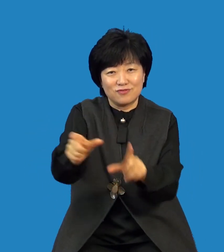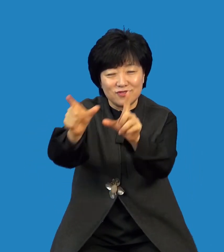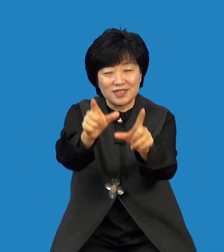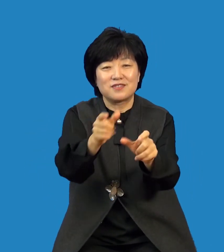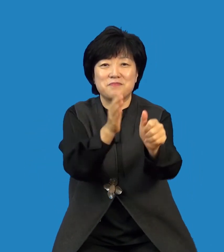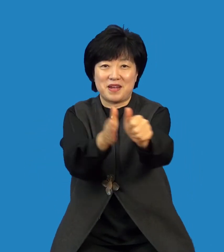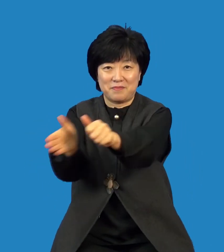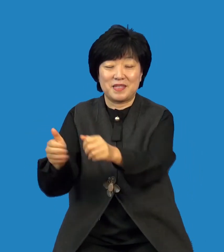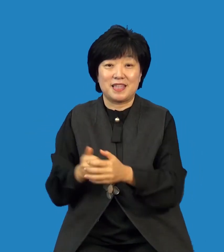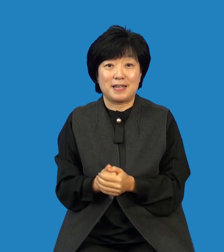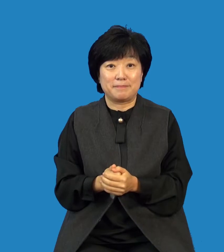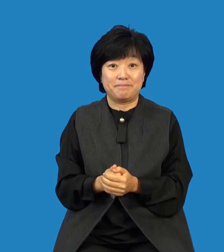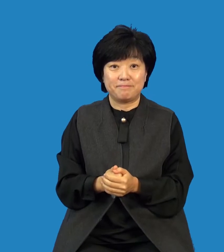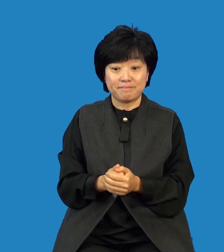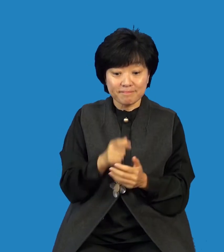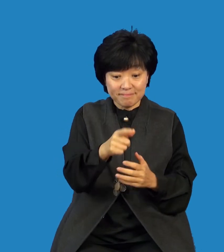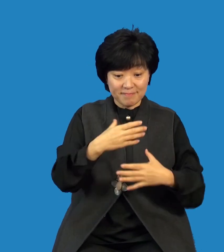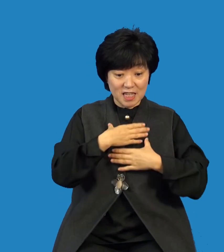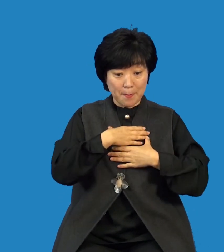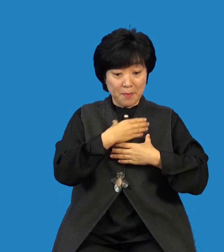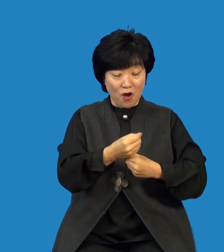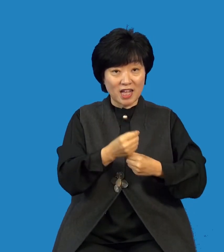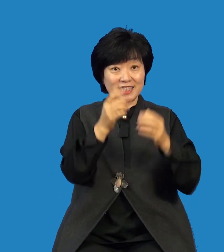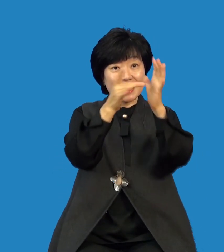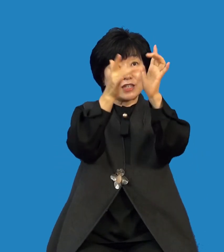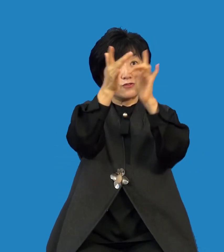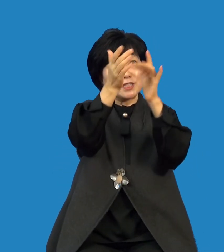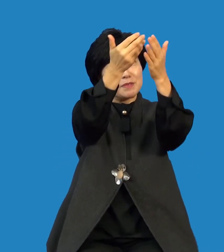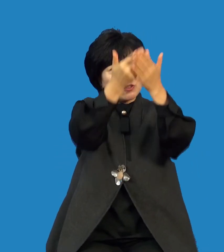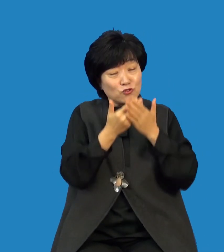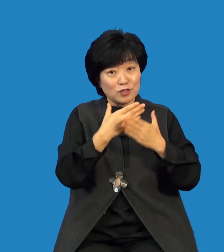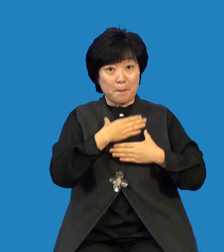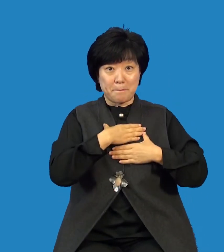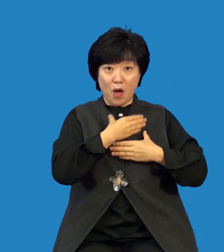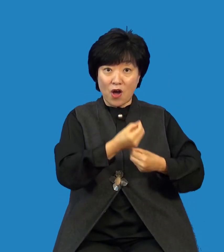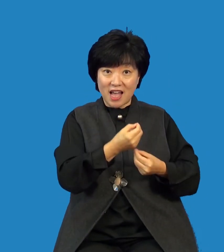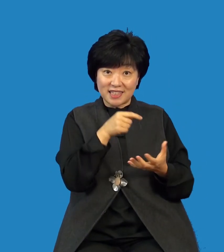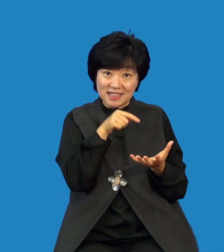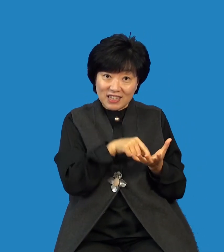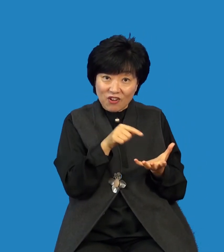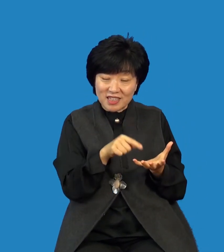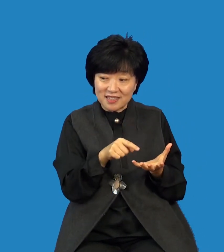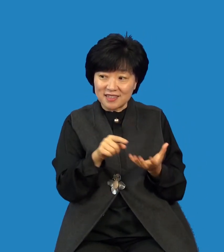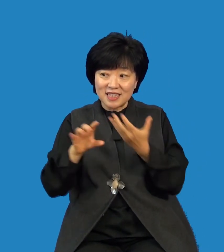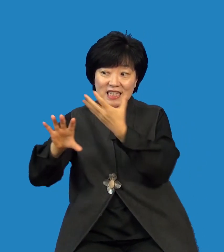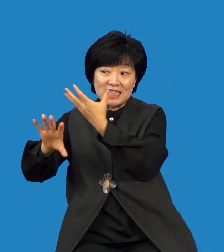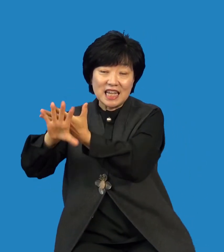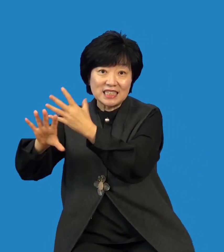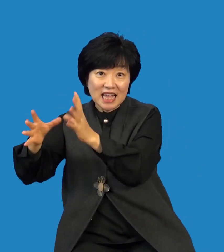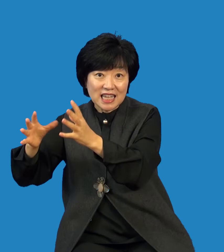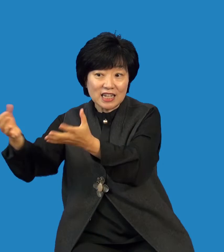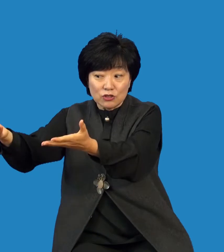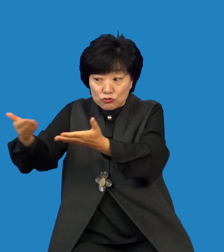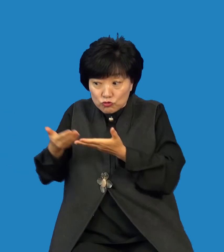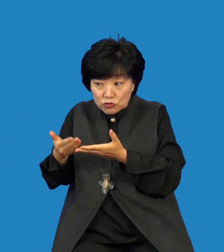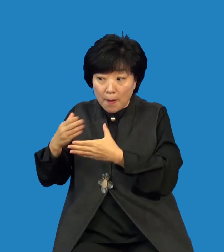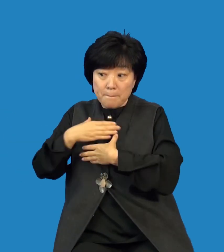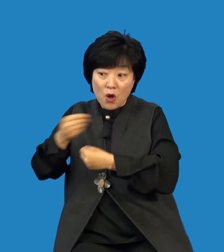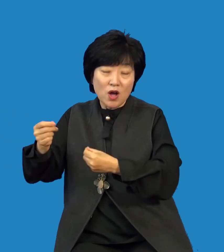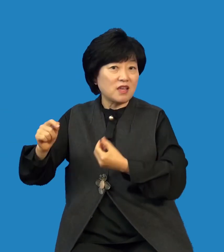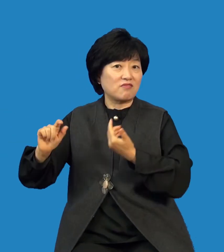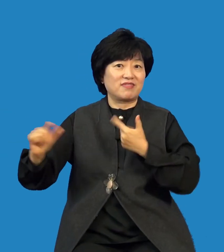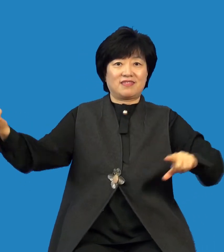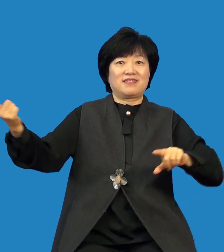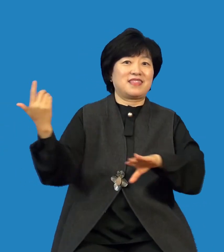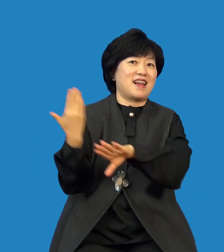것과 다른 평안이라고 하십니다. 사람들은 세상이 줄 것 같은 두려움에 이 두려움을 치료할 수 있는 치료제가